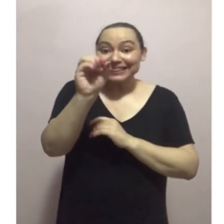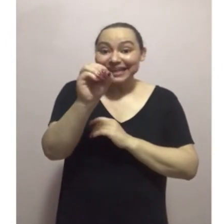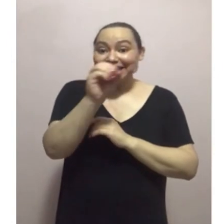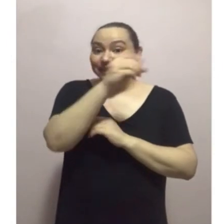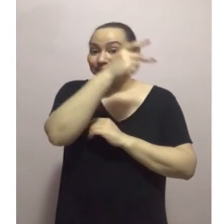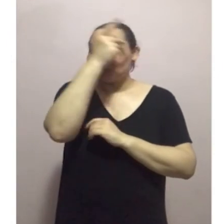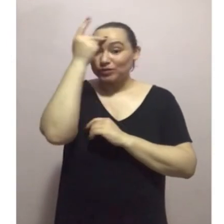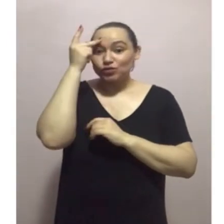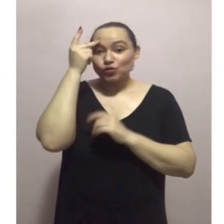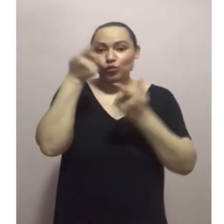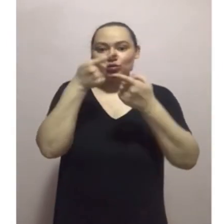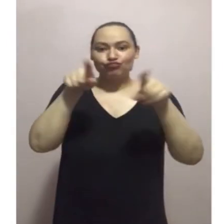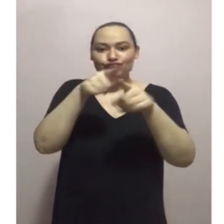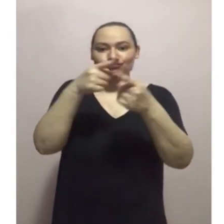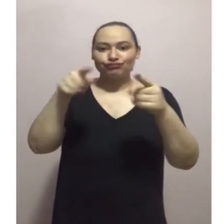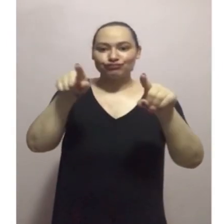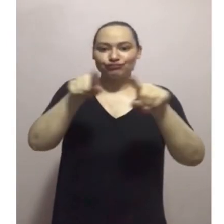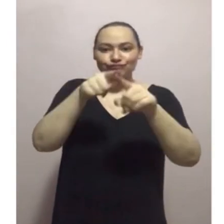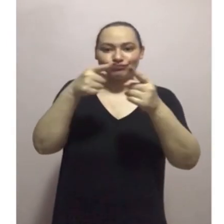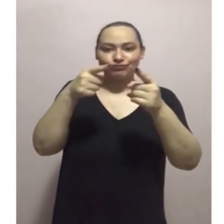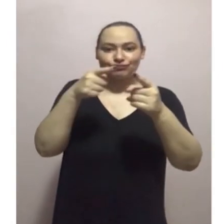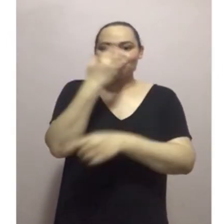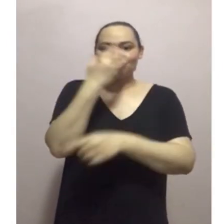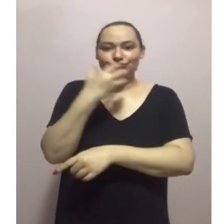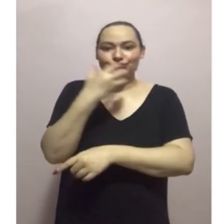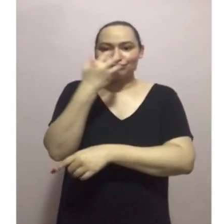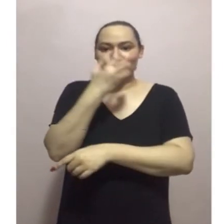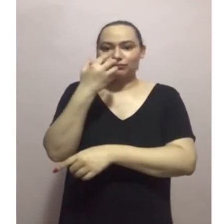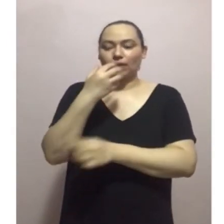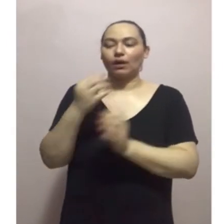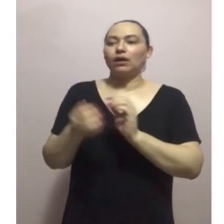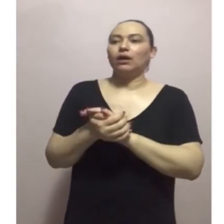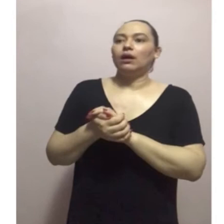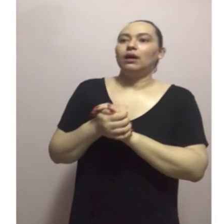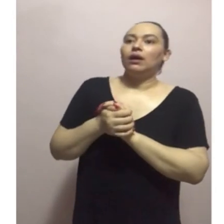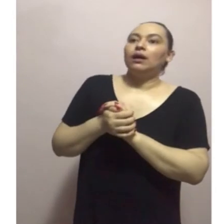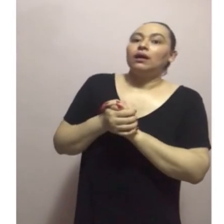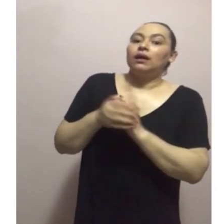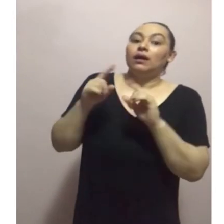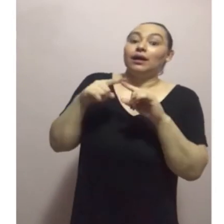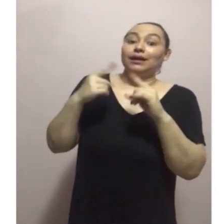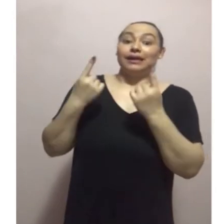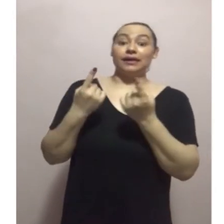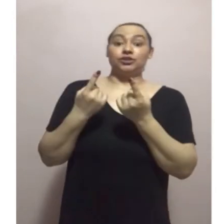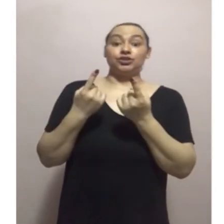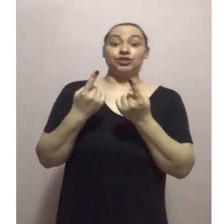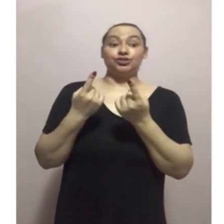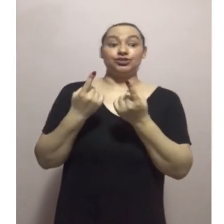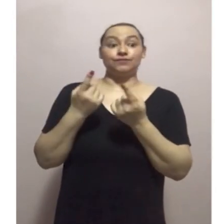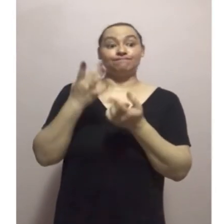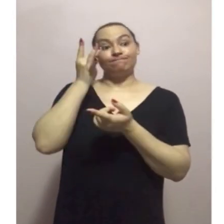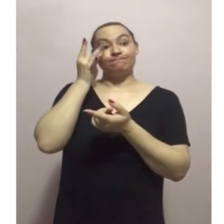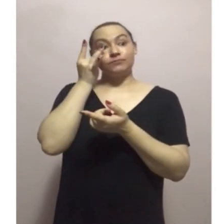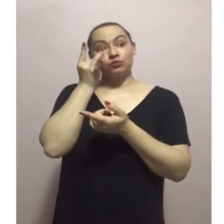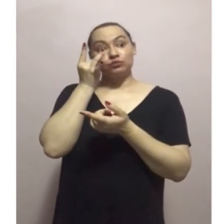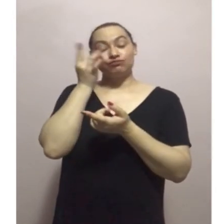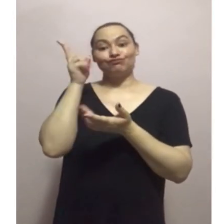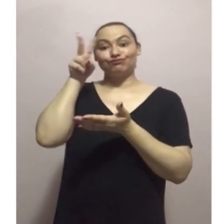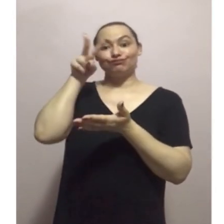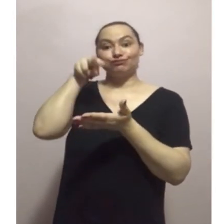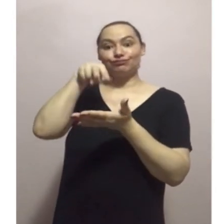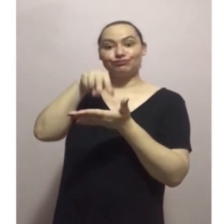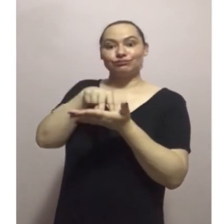na verdade, se deu conta que quando a gente virou a chave, né, do